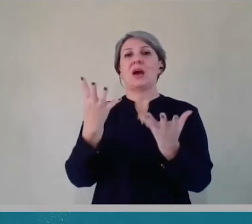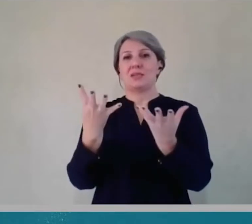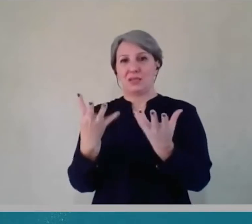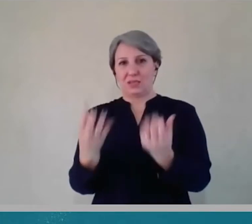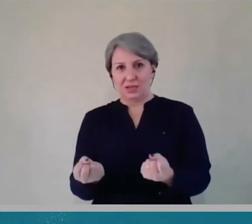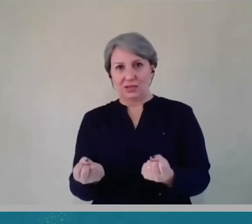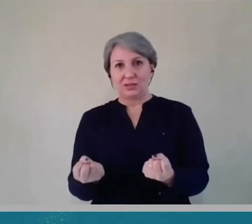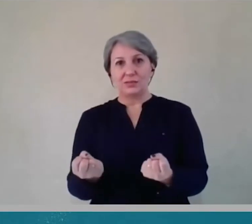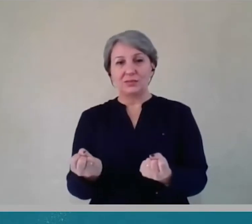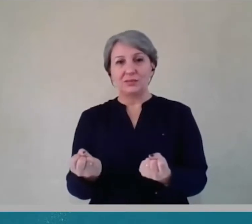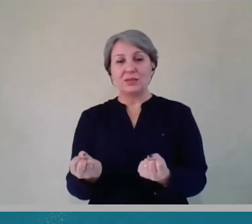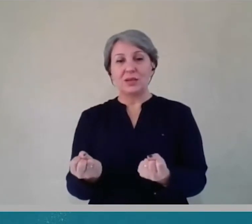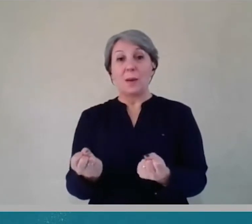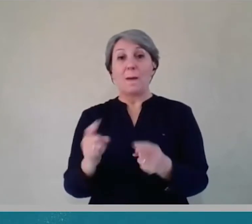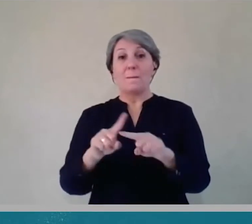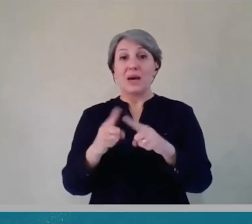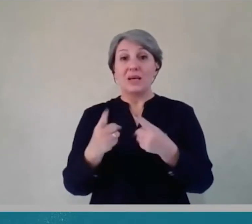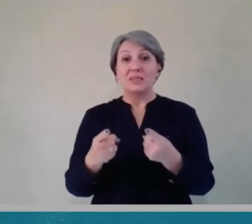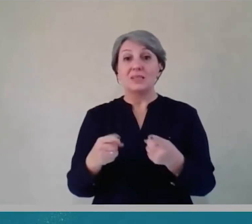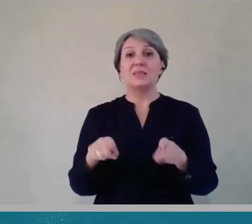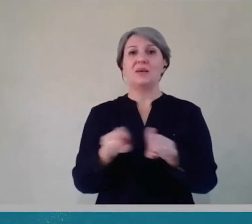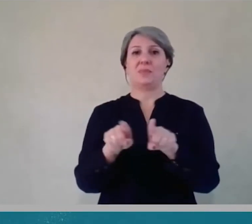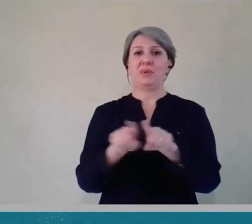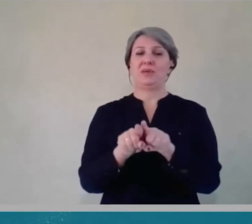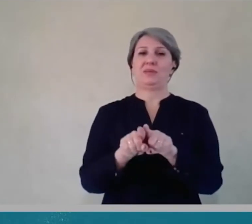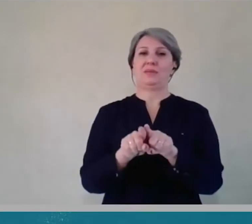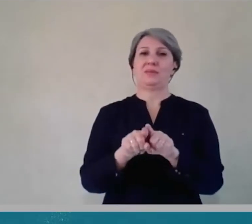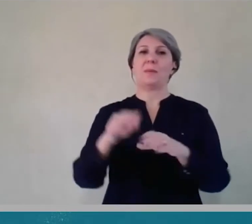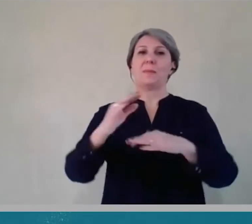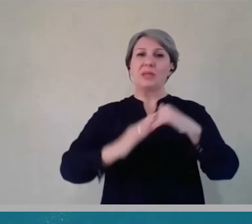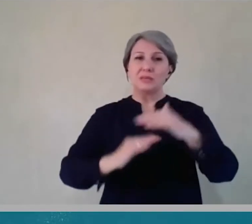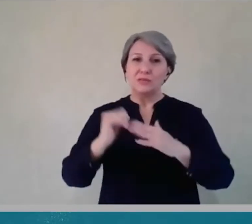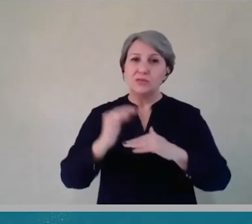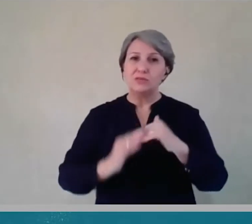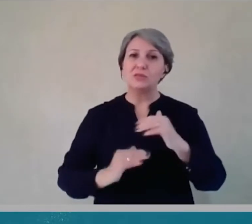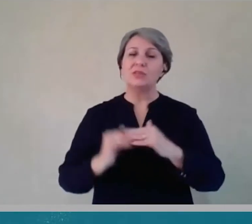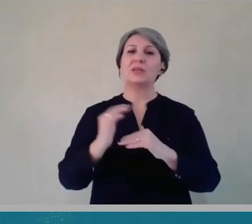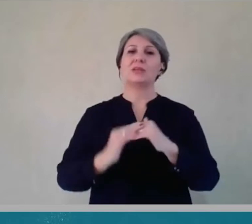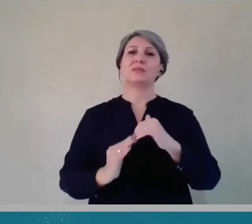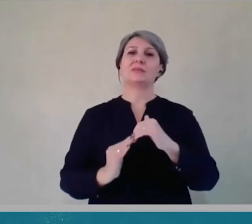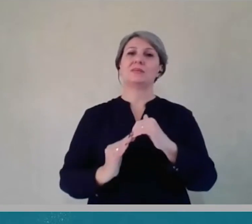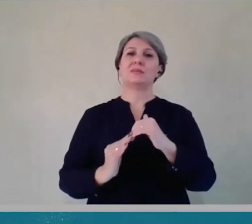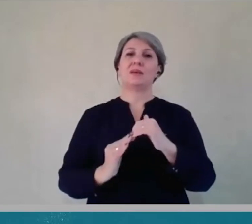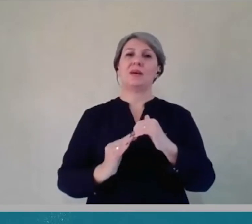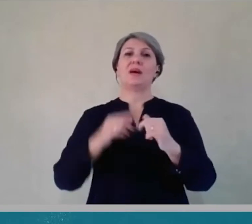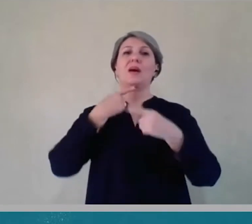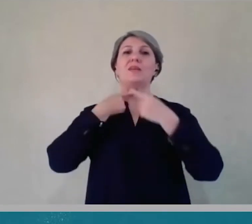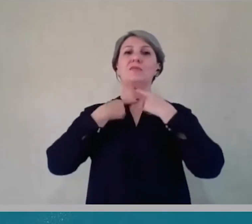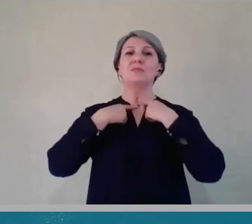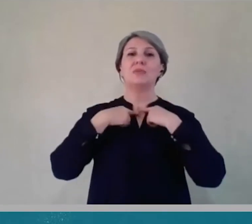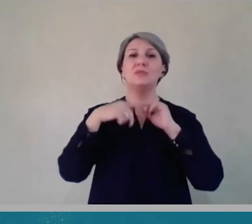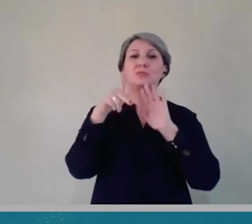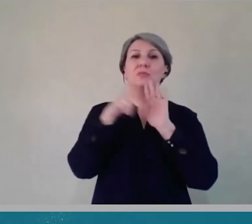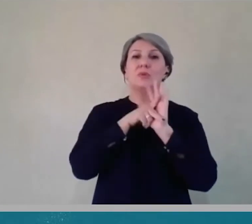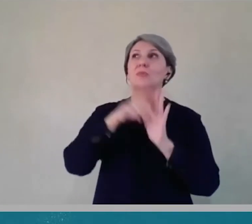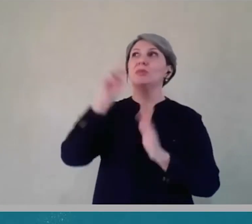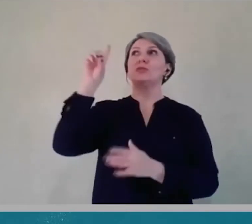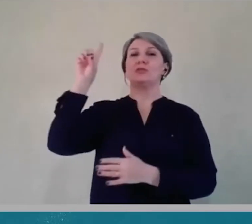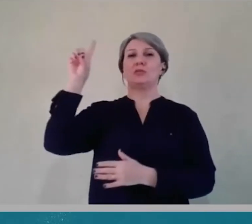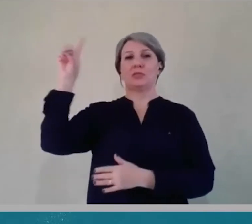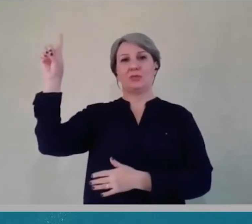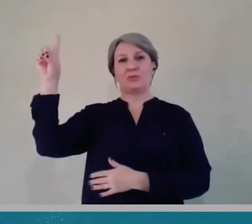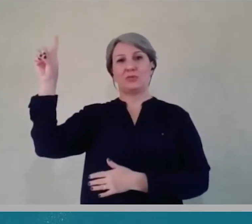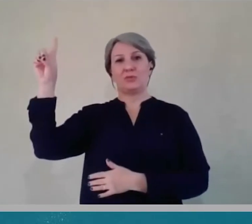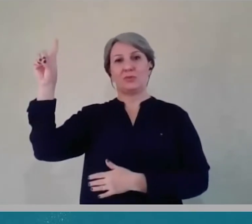que busca fazer a sua vontade, na verdade buscam um dia ser galardoado por